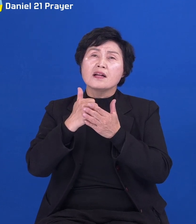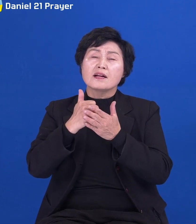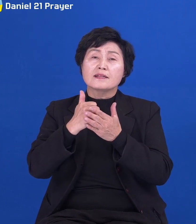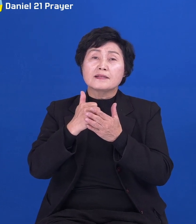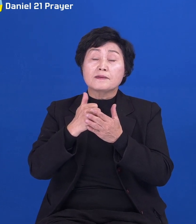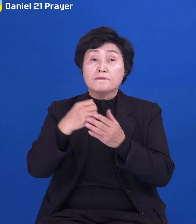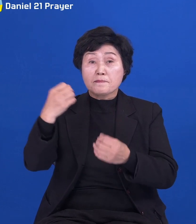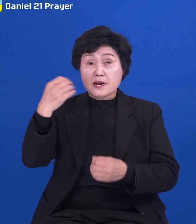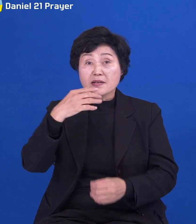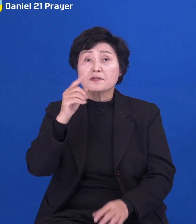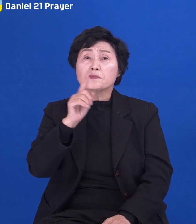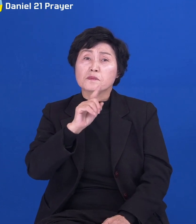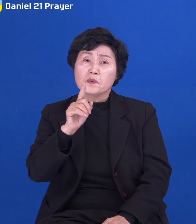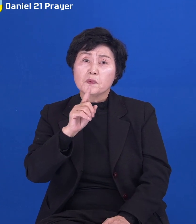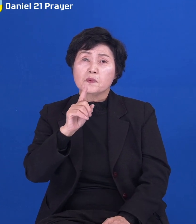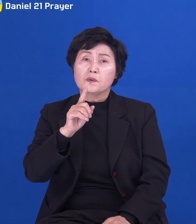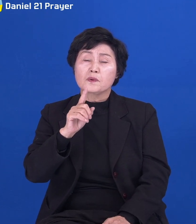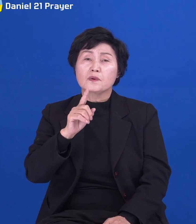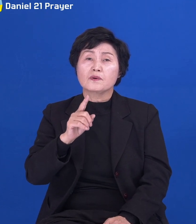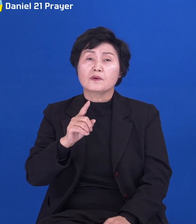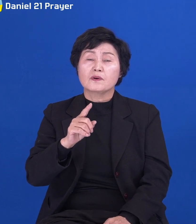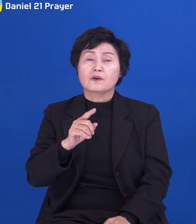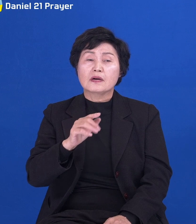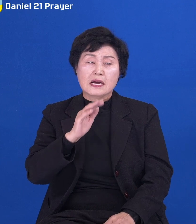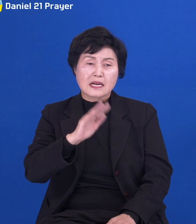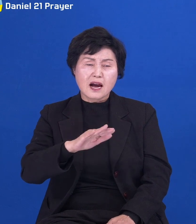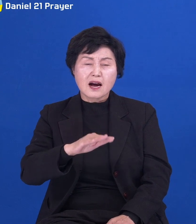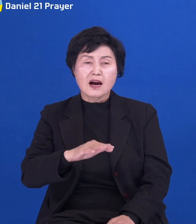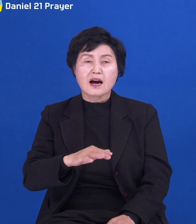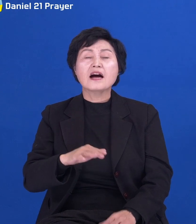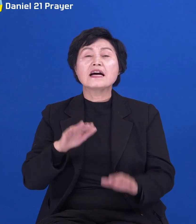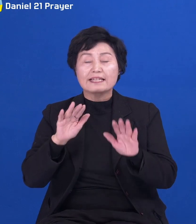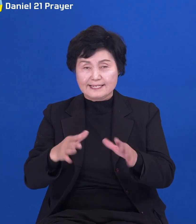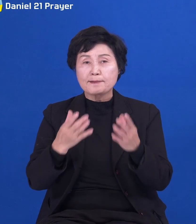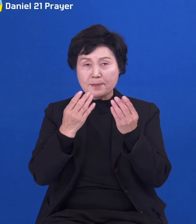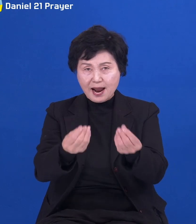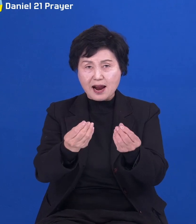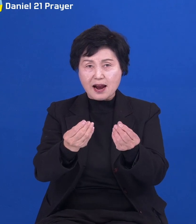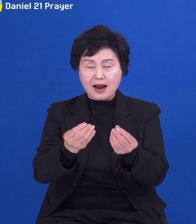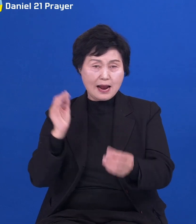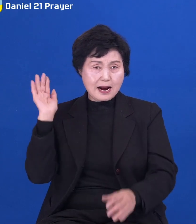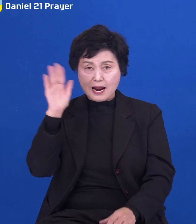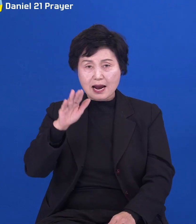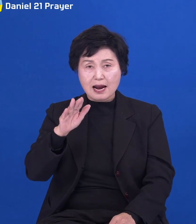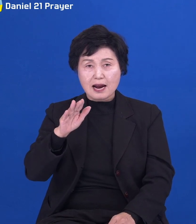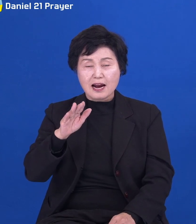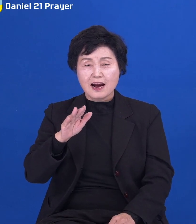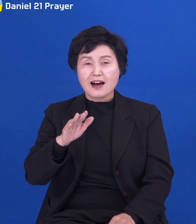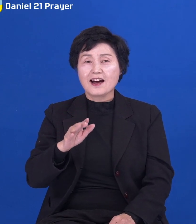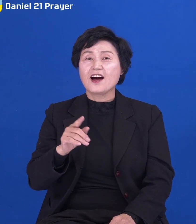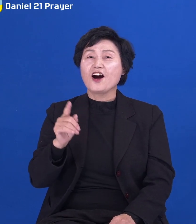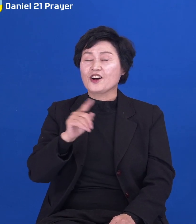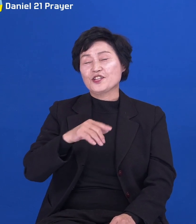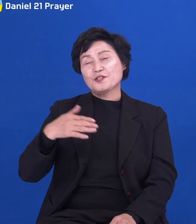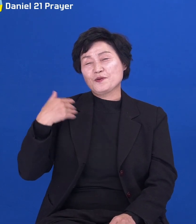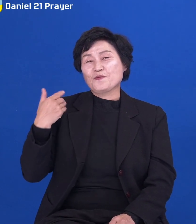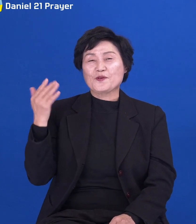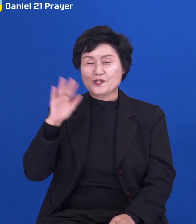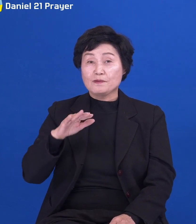하신 말씀은 한마디였어요. 영호야, 됐다, 가자. 뭐 어디로 가든지도 모르겠지만 여튼 가자고